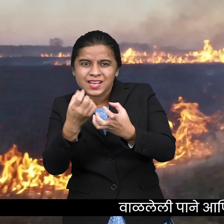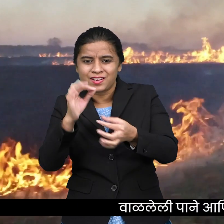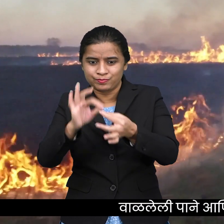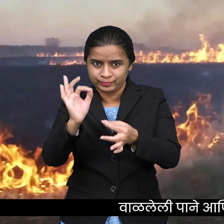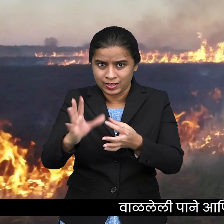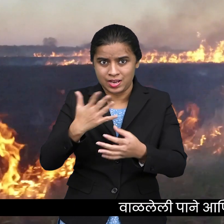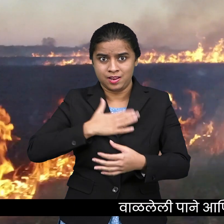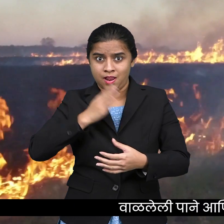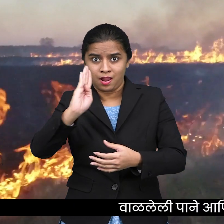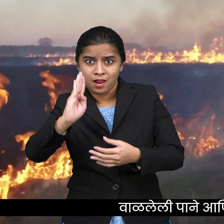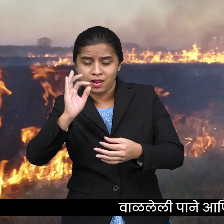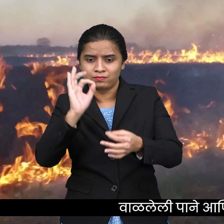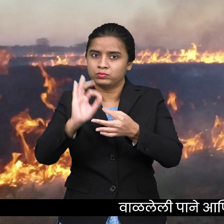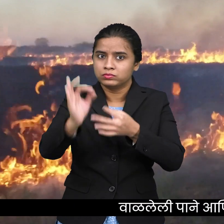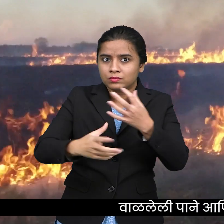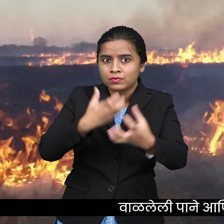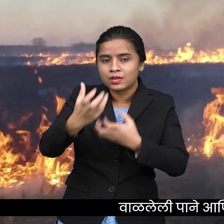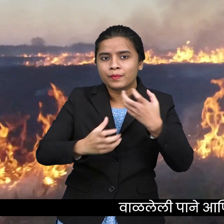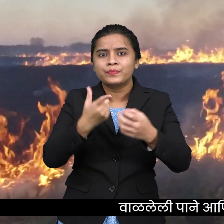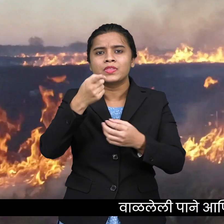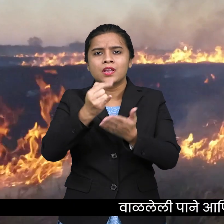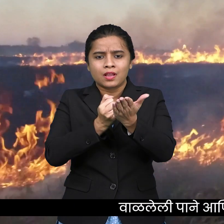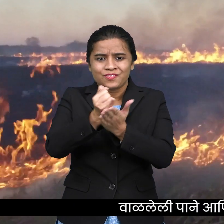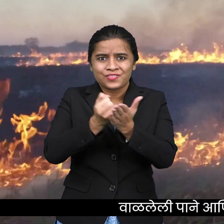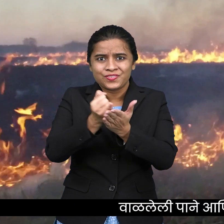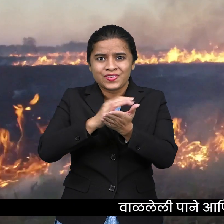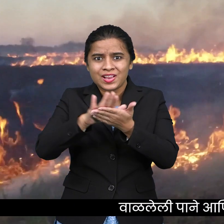वाळलेली पाने आणि पिकांचे काही भाग जाळतात.